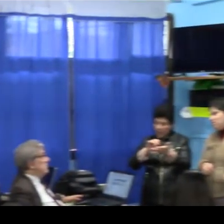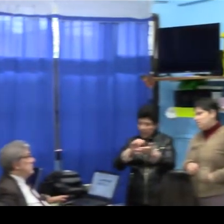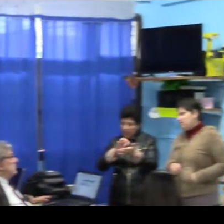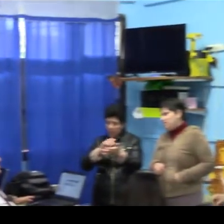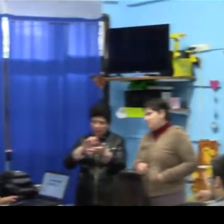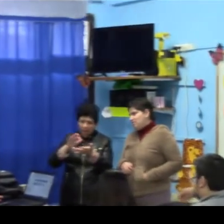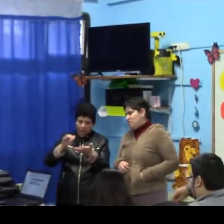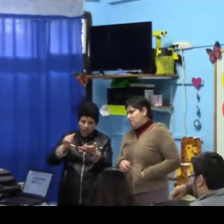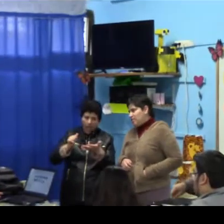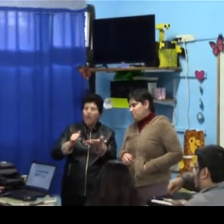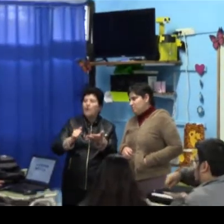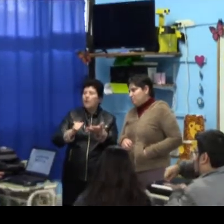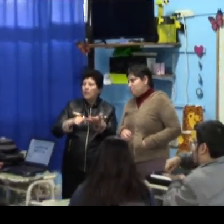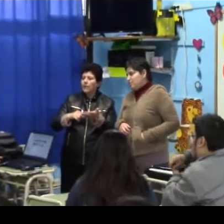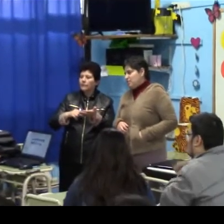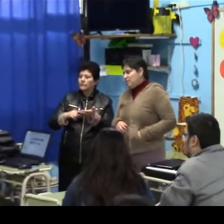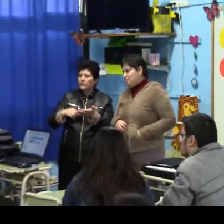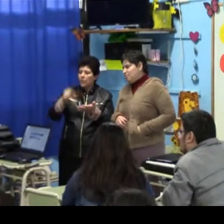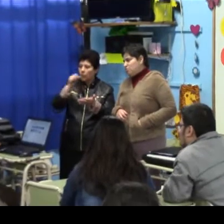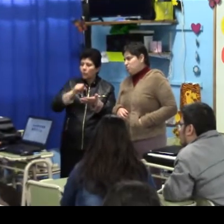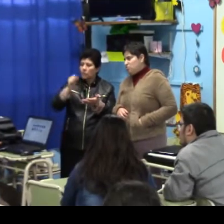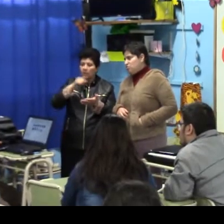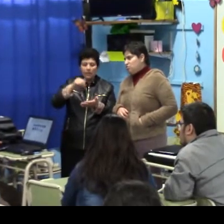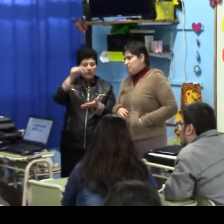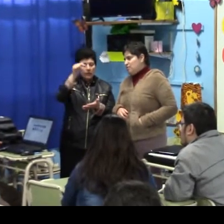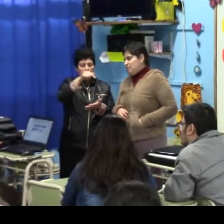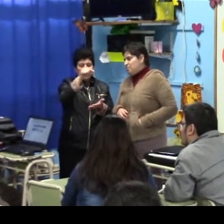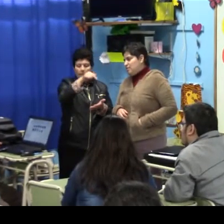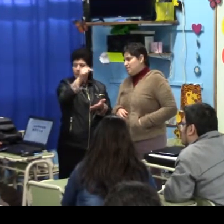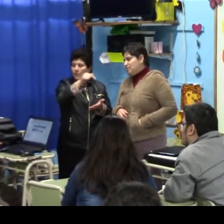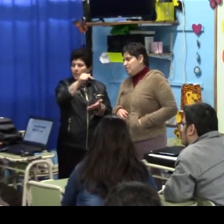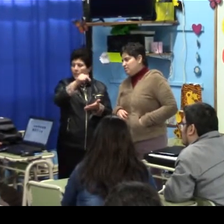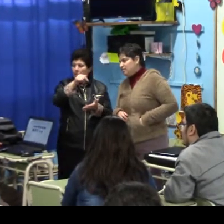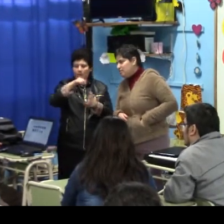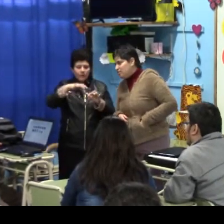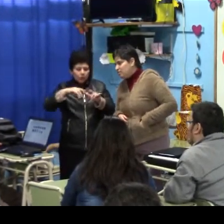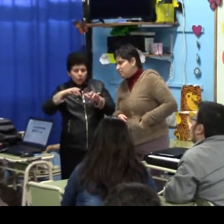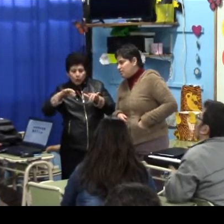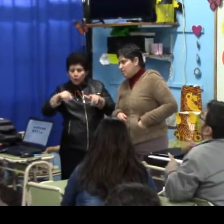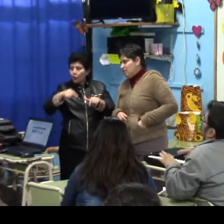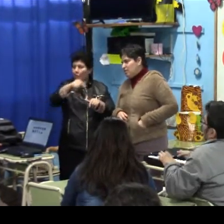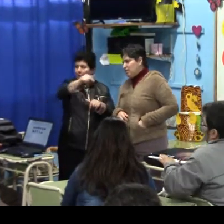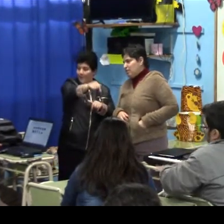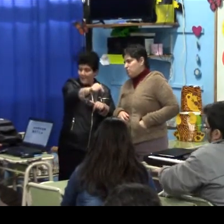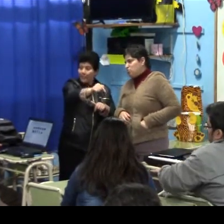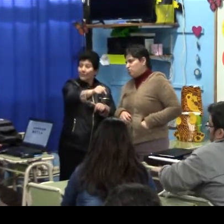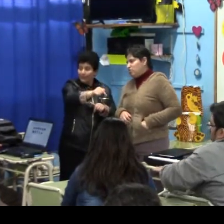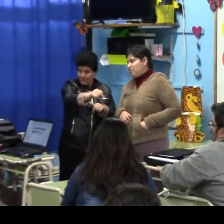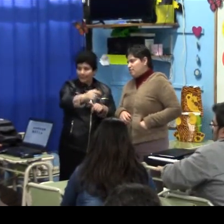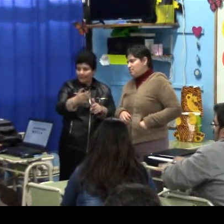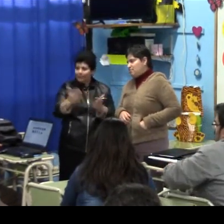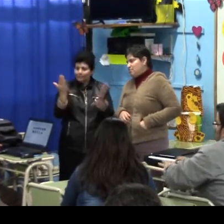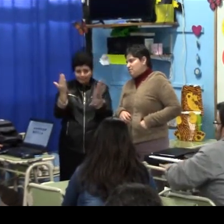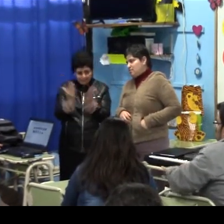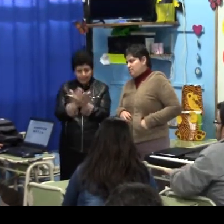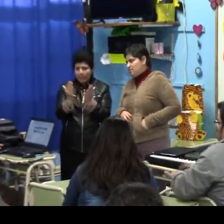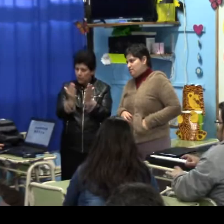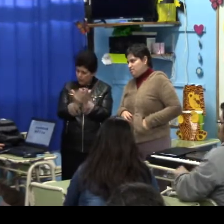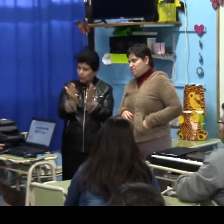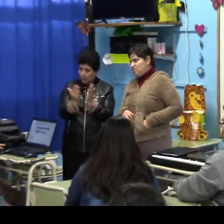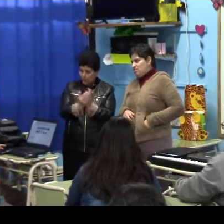Las notas, que esa es mi especialidad porque yo soy pianista y estudio así.